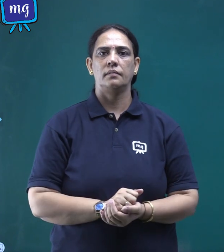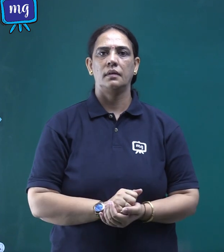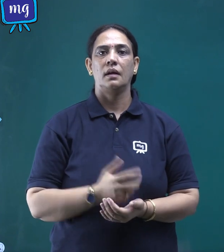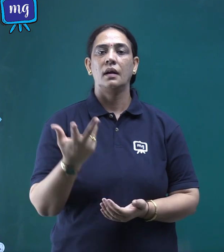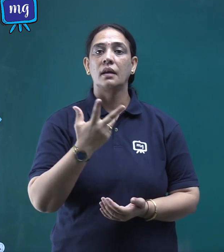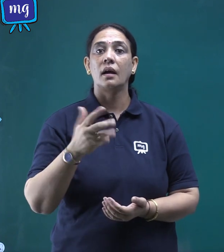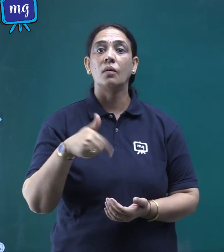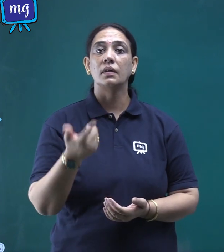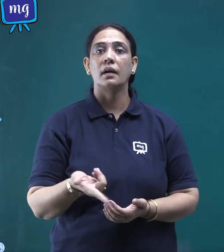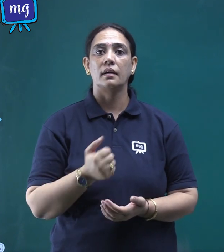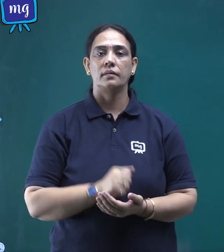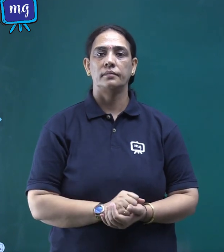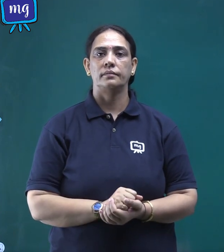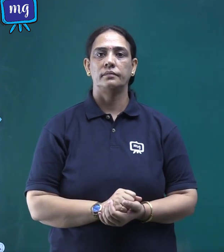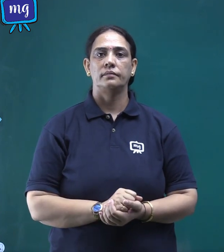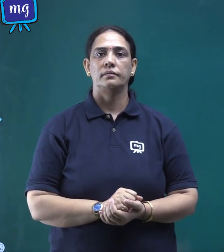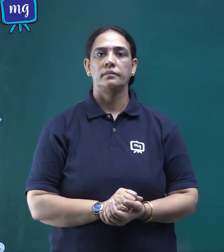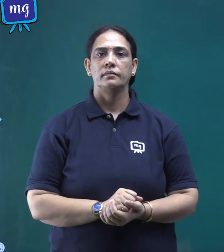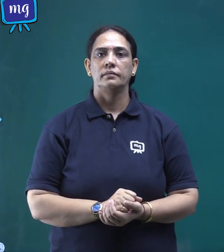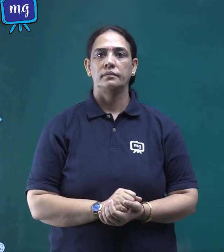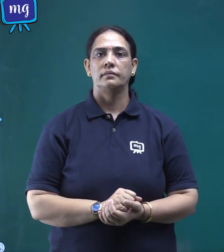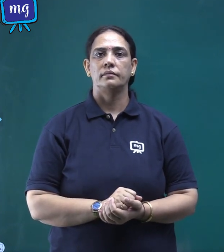क्या होता है,